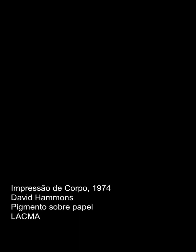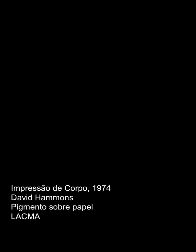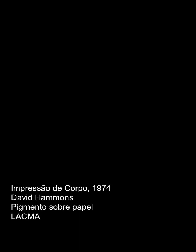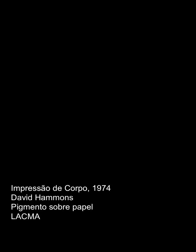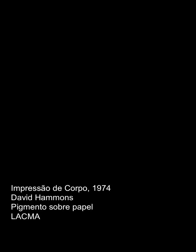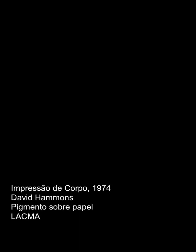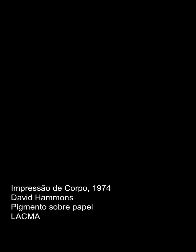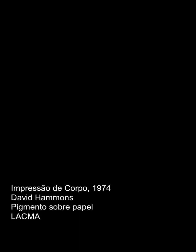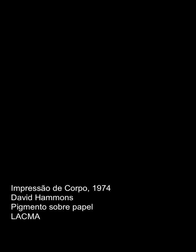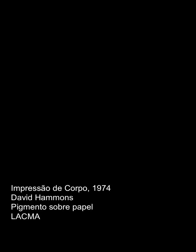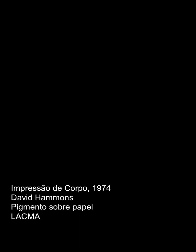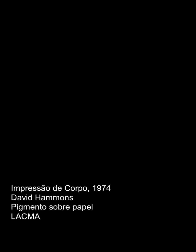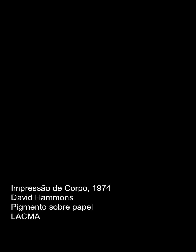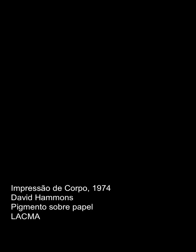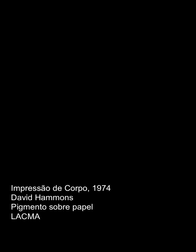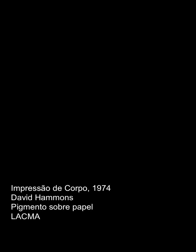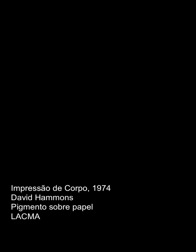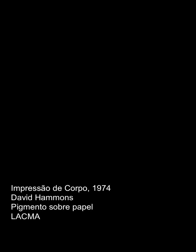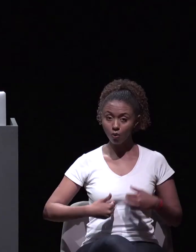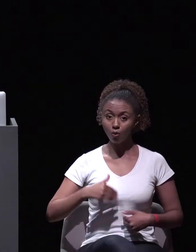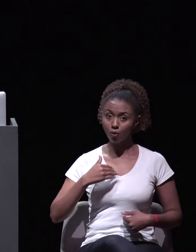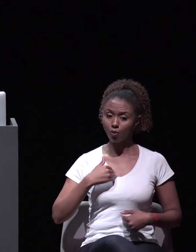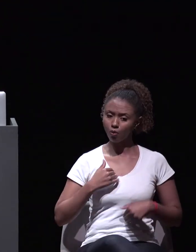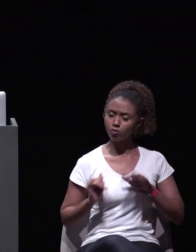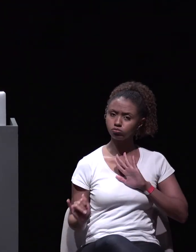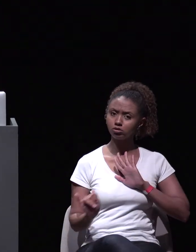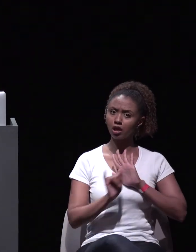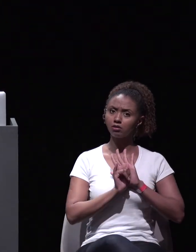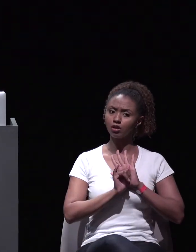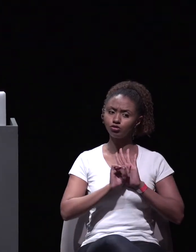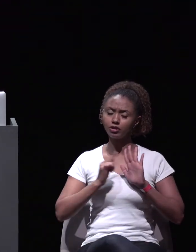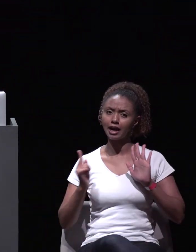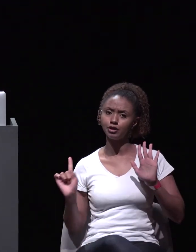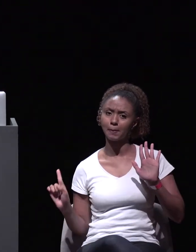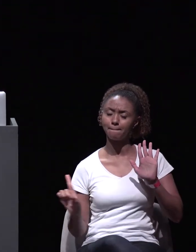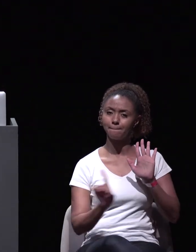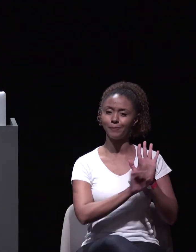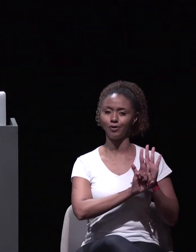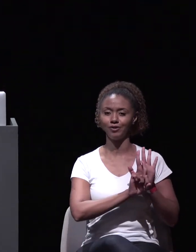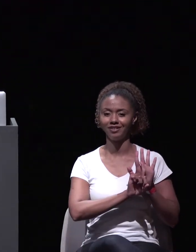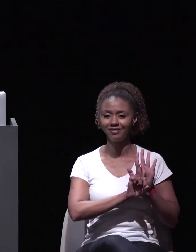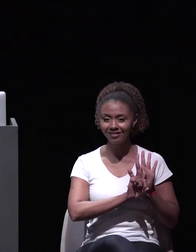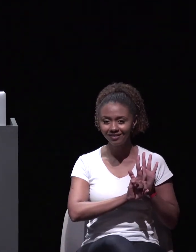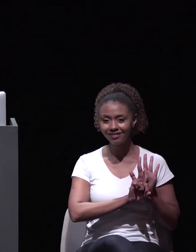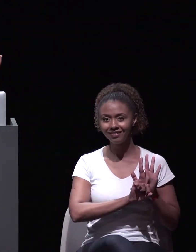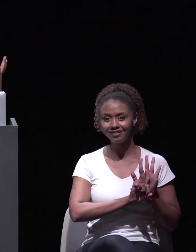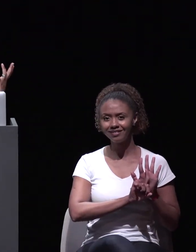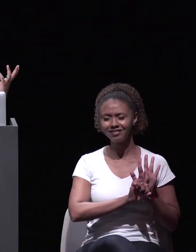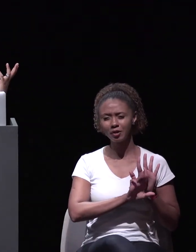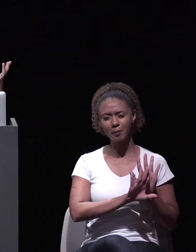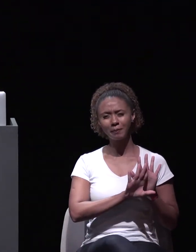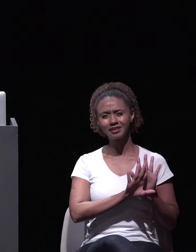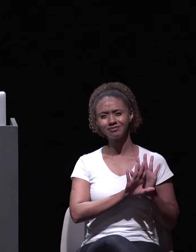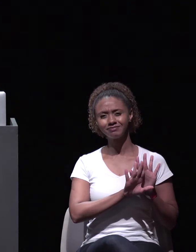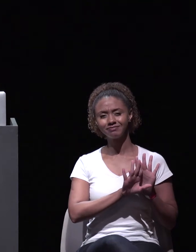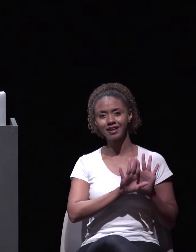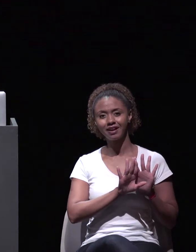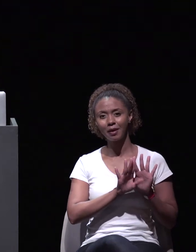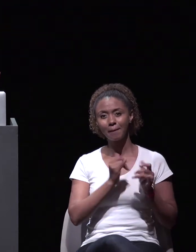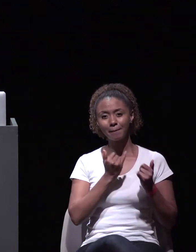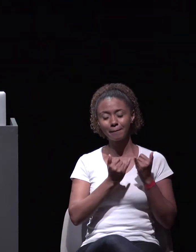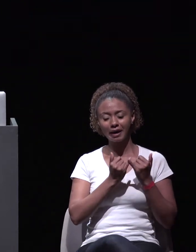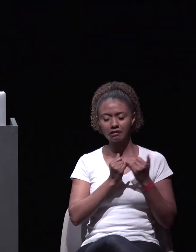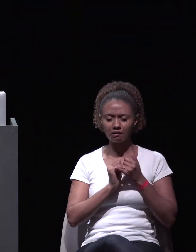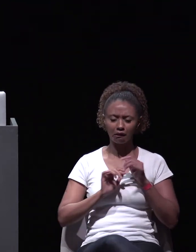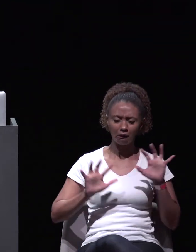é portador, esse corpo portador de identidades. São identidades que não são muito nítidas para a gente. Que discurso